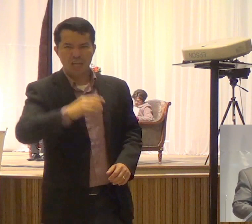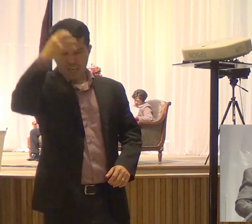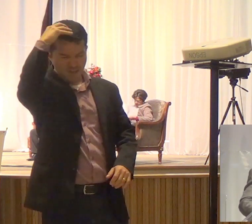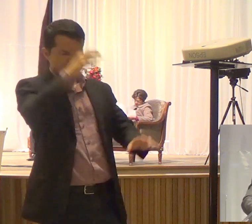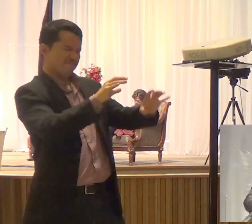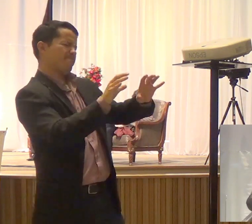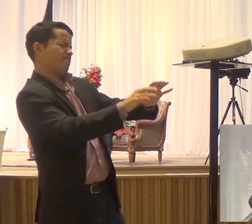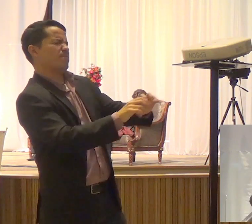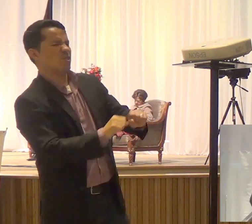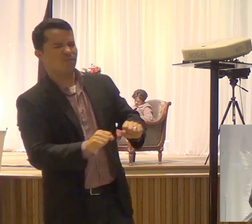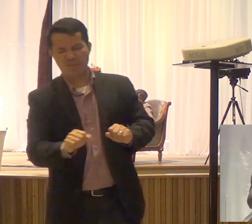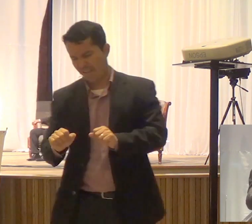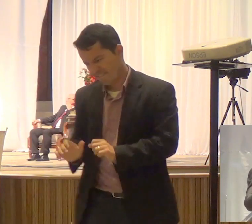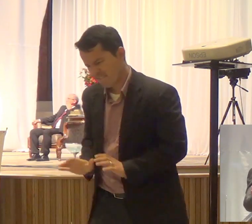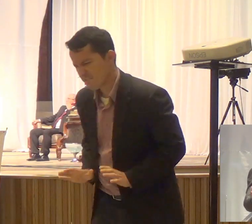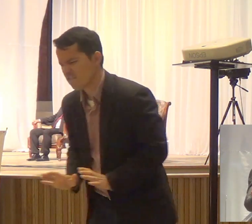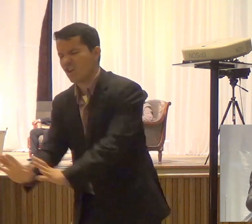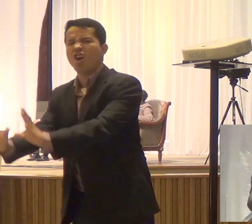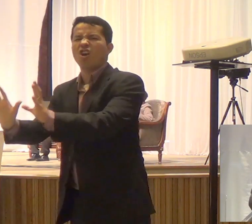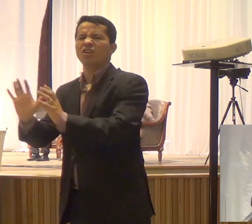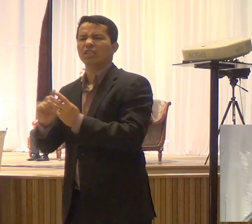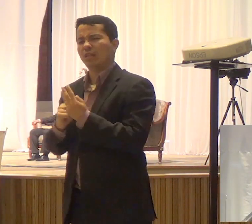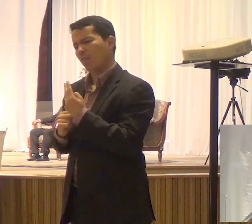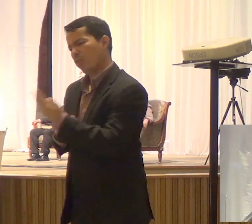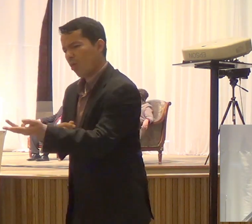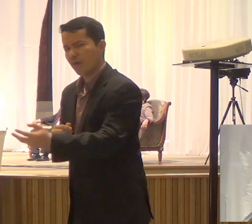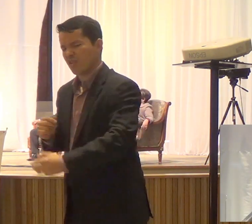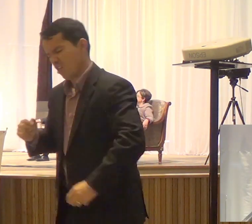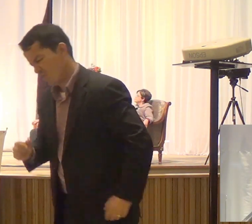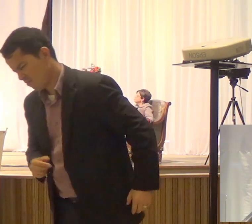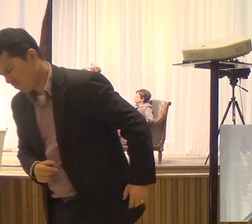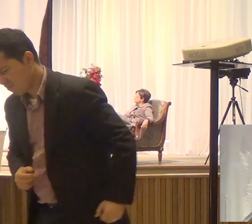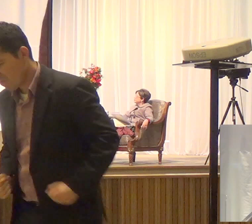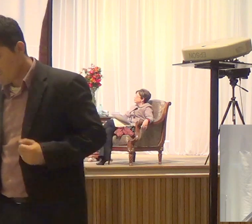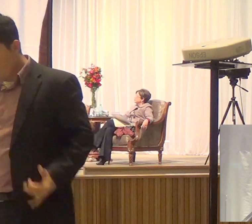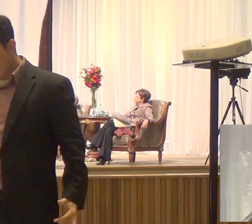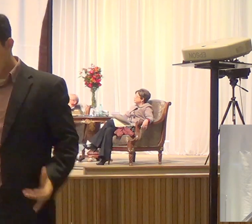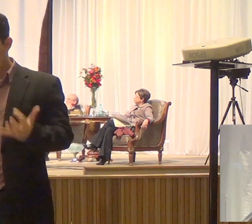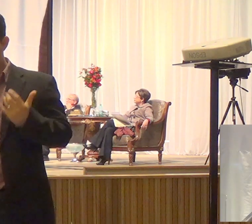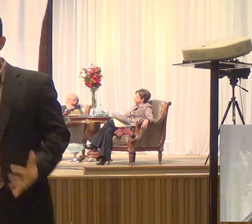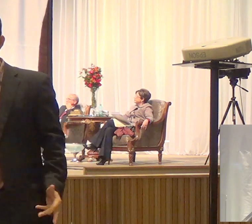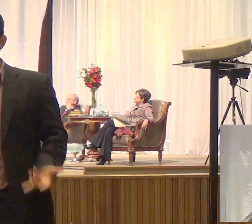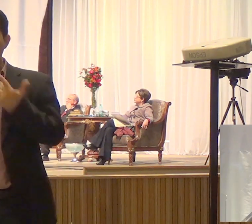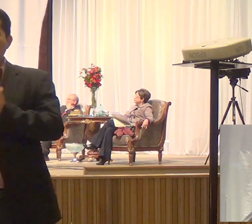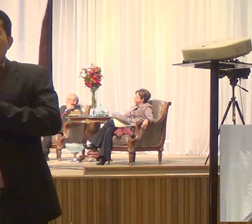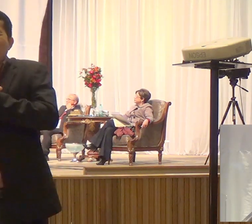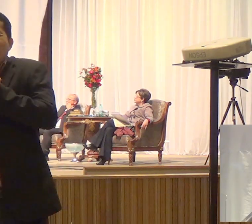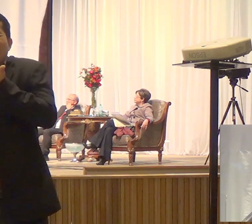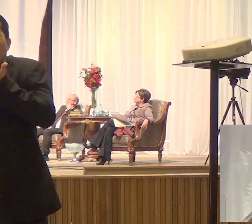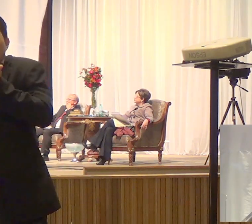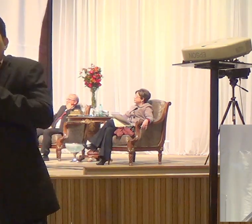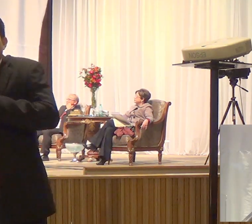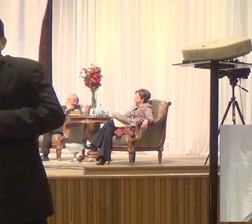gente vê aquele reino todo olhando e falando assim, olha, o Deus desses camaradas é um Deus incrível, é um